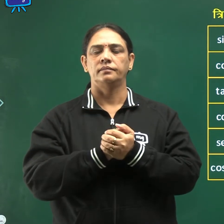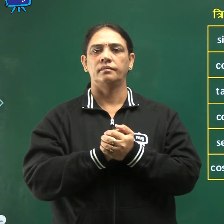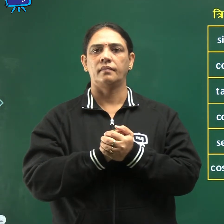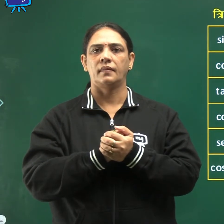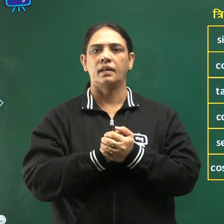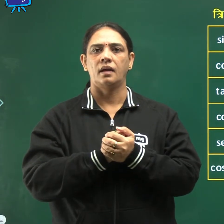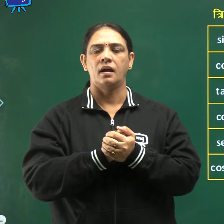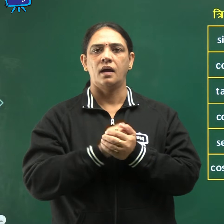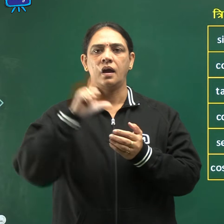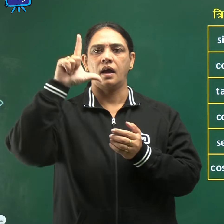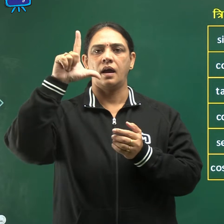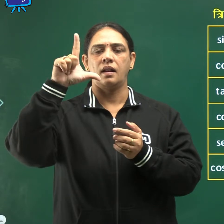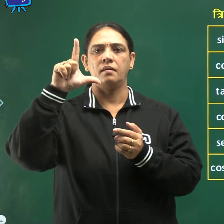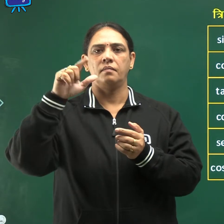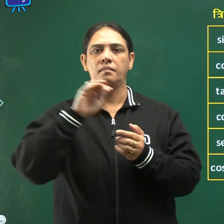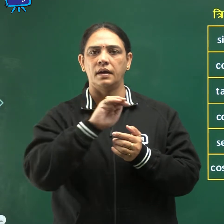लंब बटे